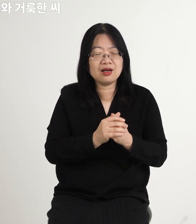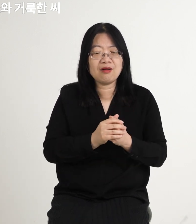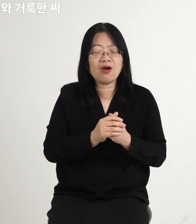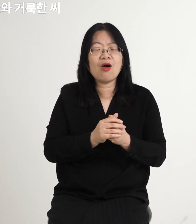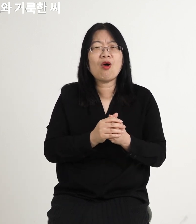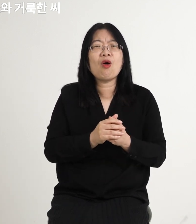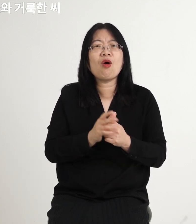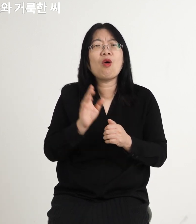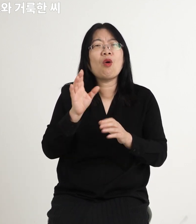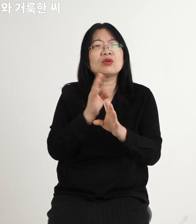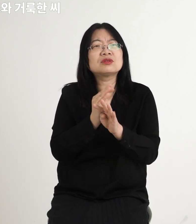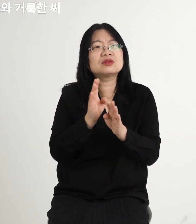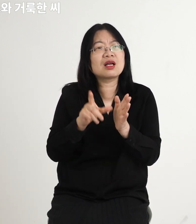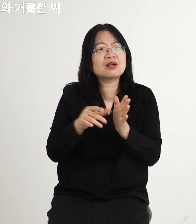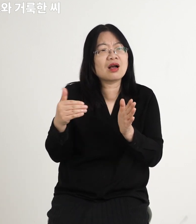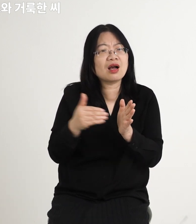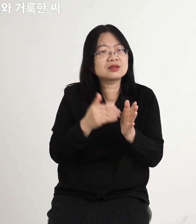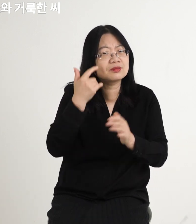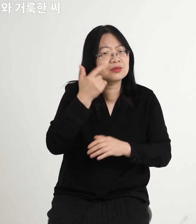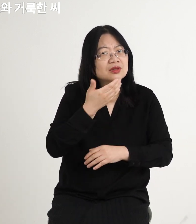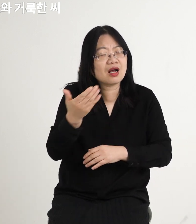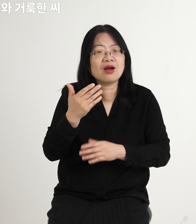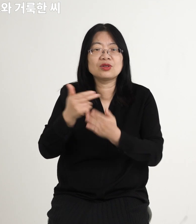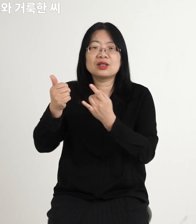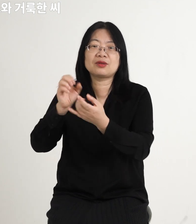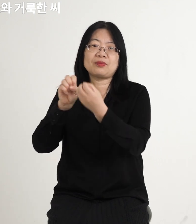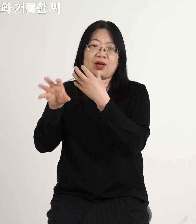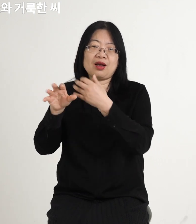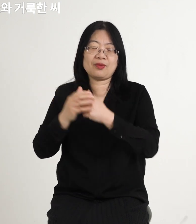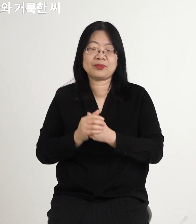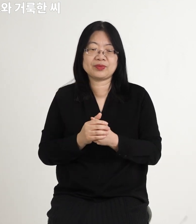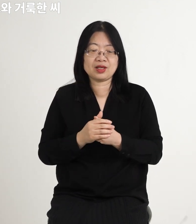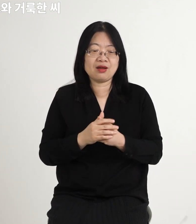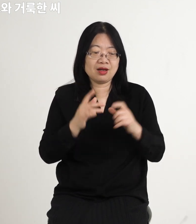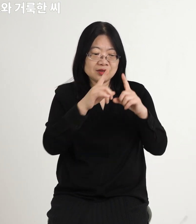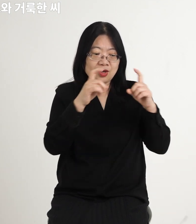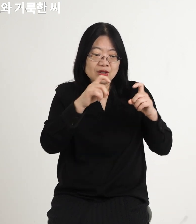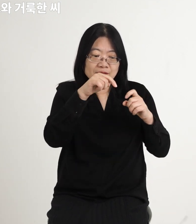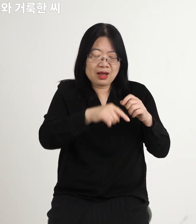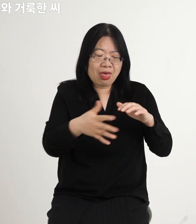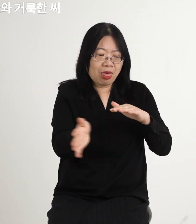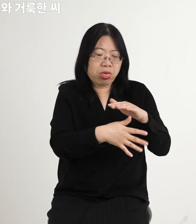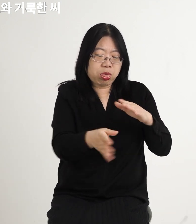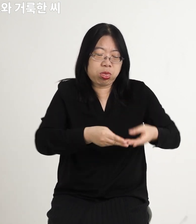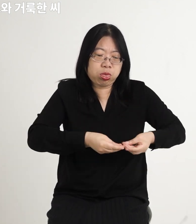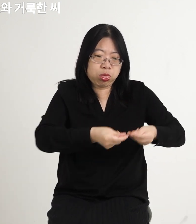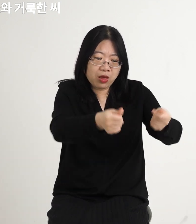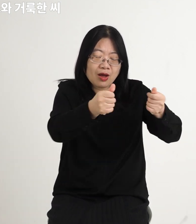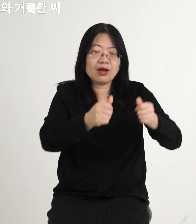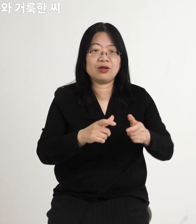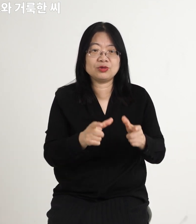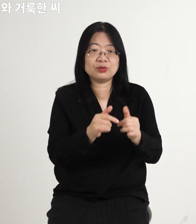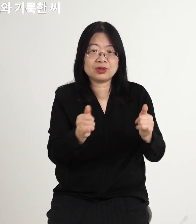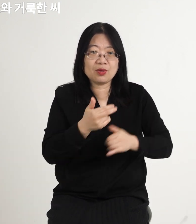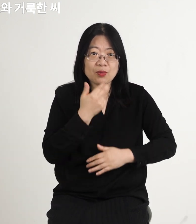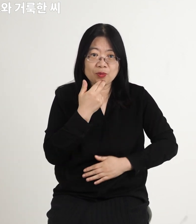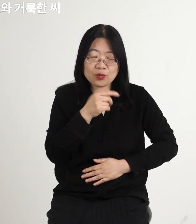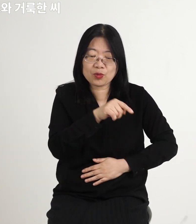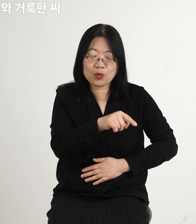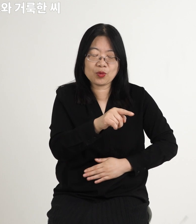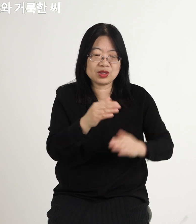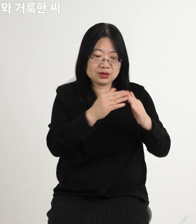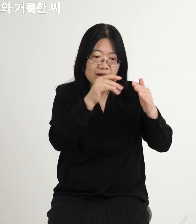대답하십니다. 성읍들은 황폐하여 주민이 없으며 가옥들에는 사람이 없고 이